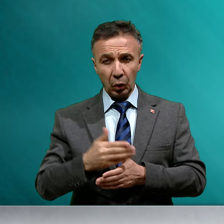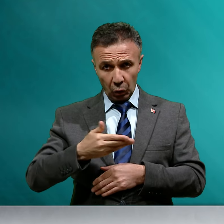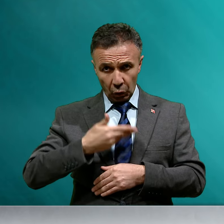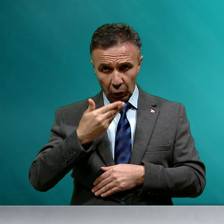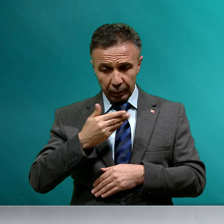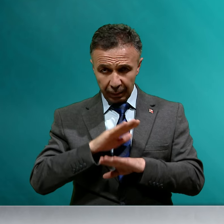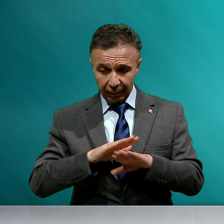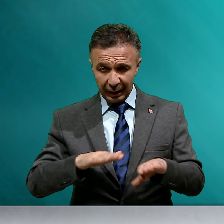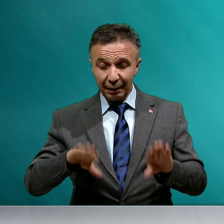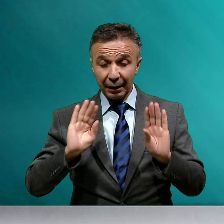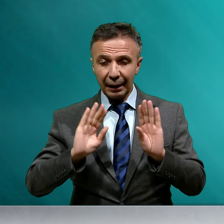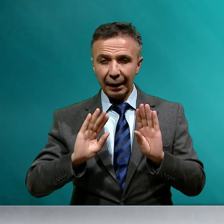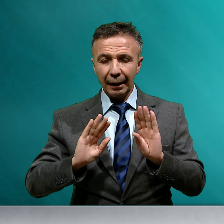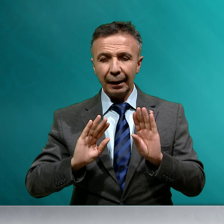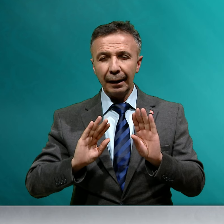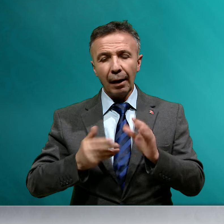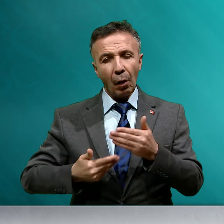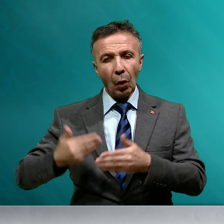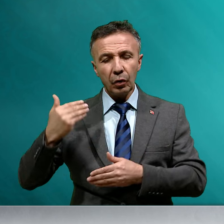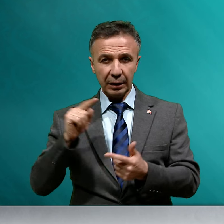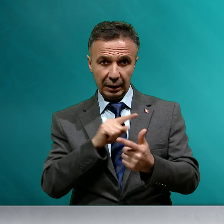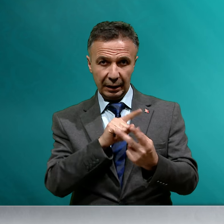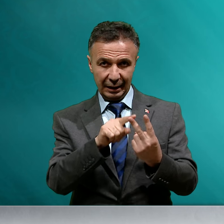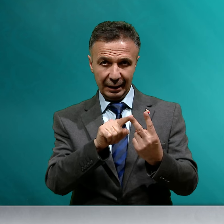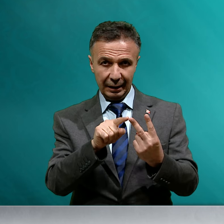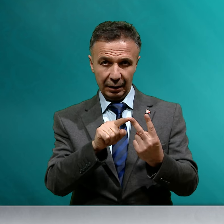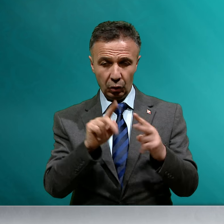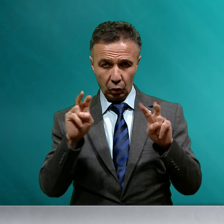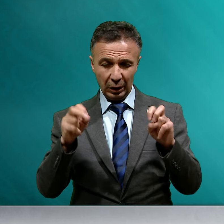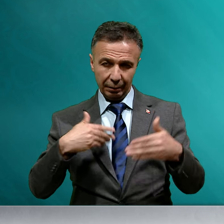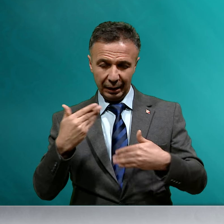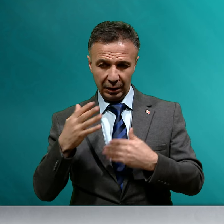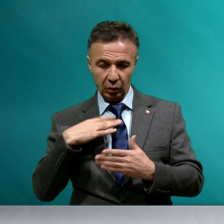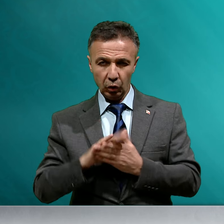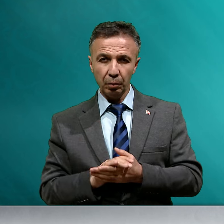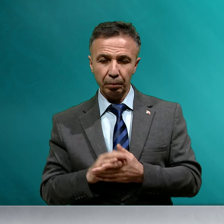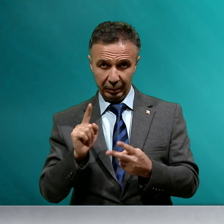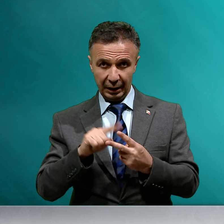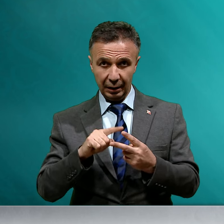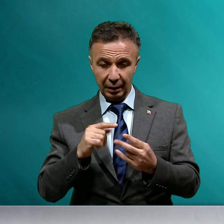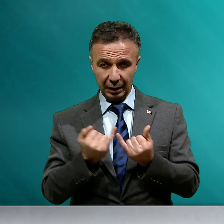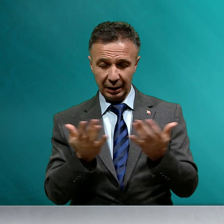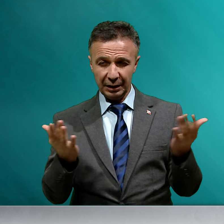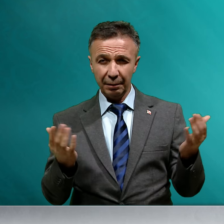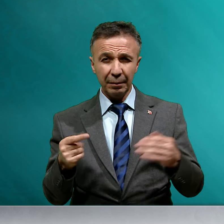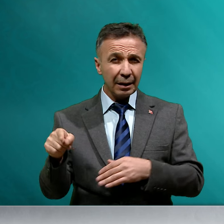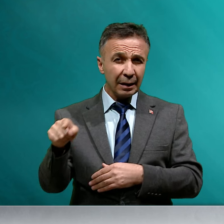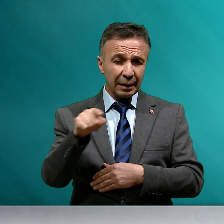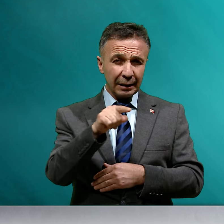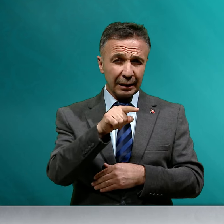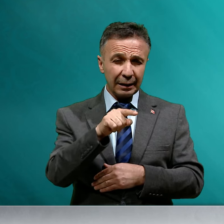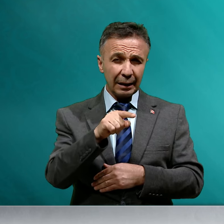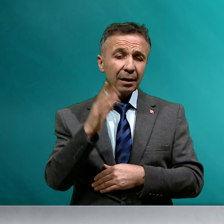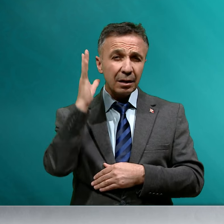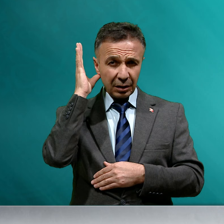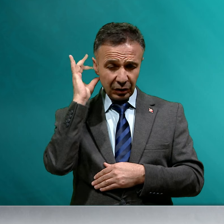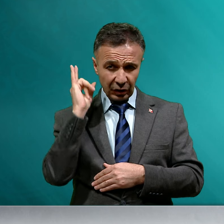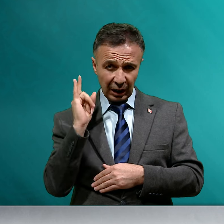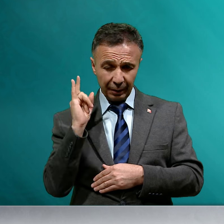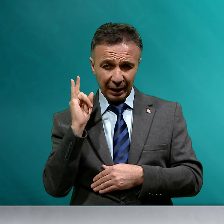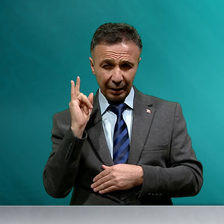önce iki hususu paylaşmak istiyorum. Kardeşlerim, sizleri